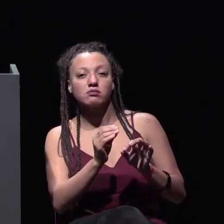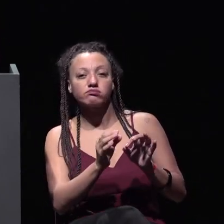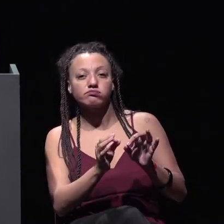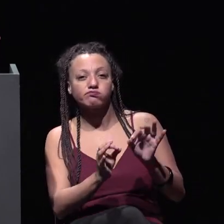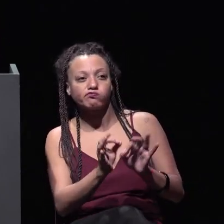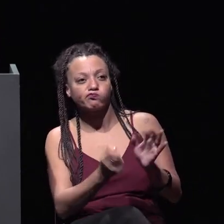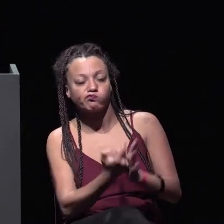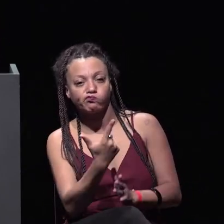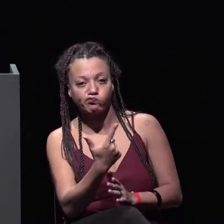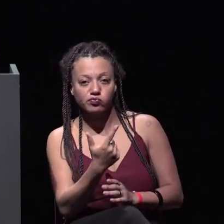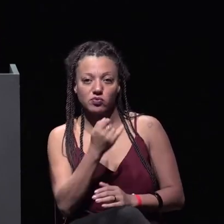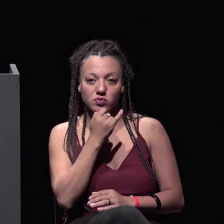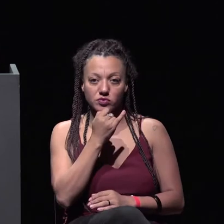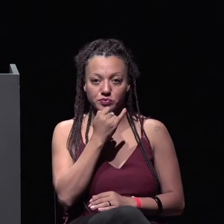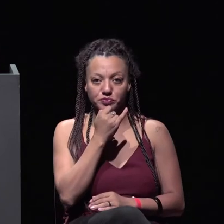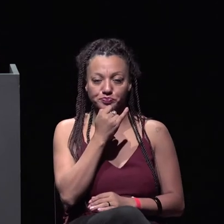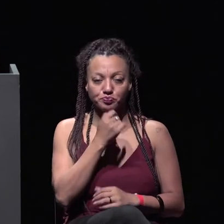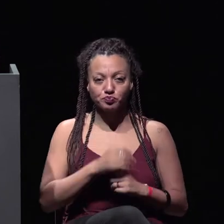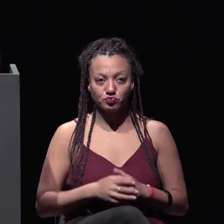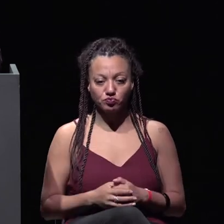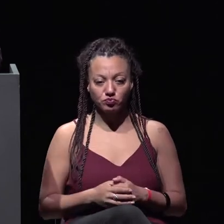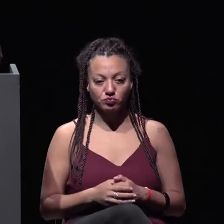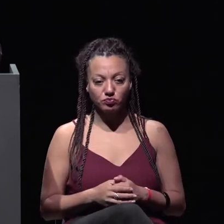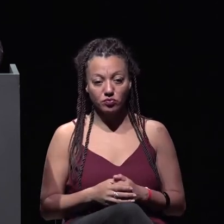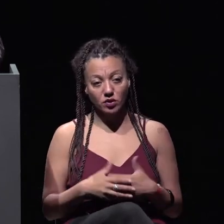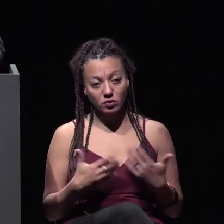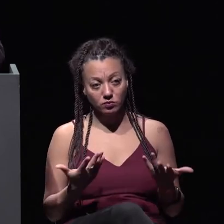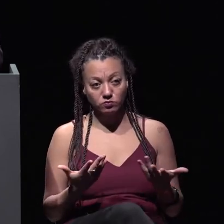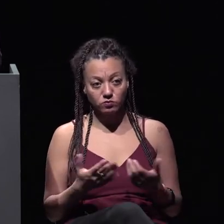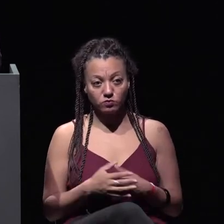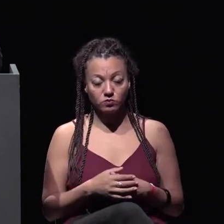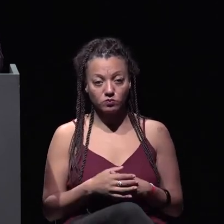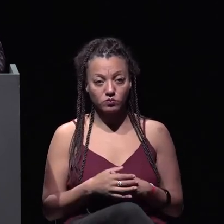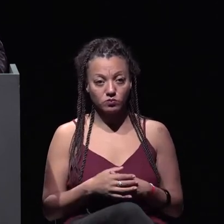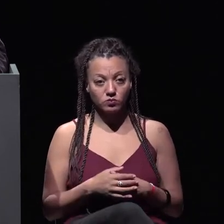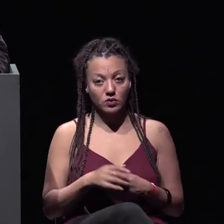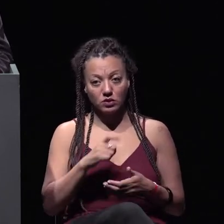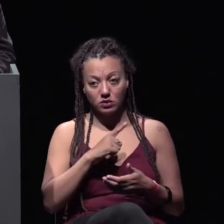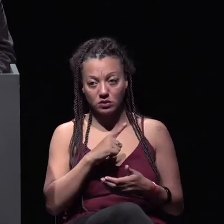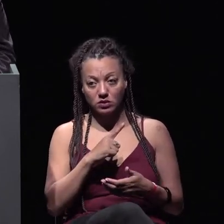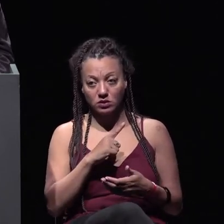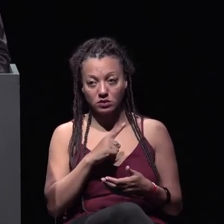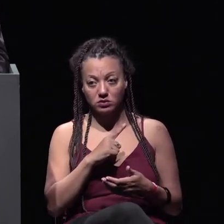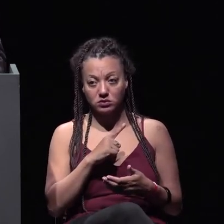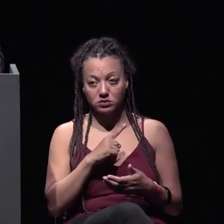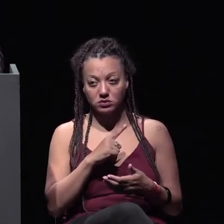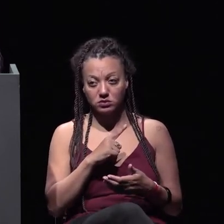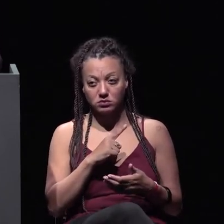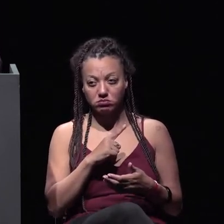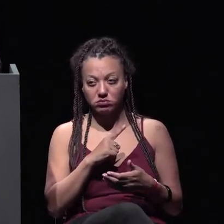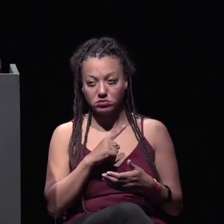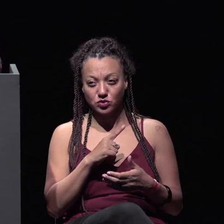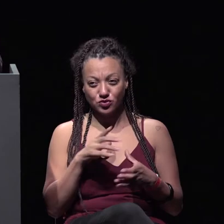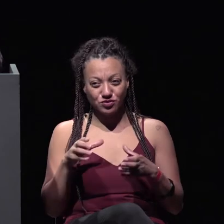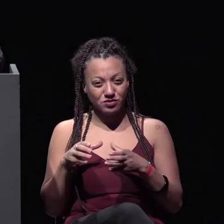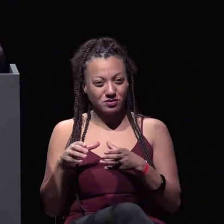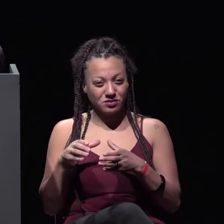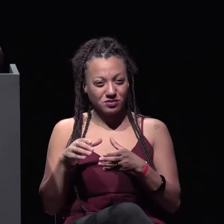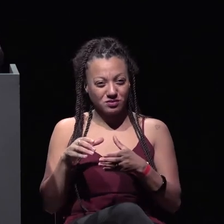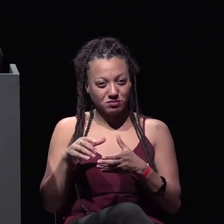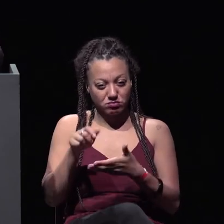né daquele projeto então apesar dessas prescrições ligadas à condição étnica